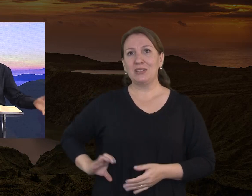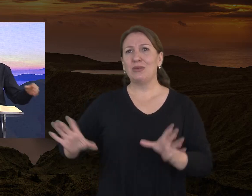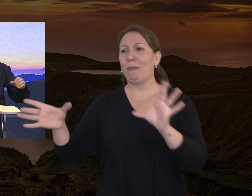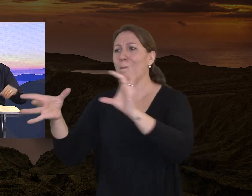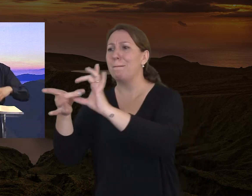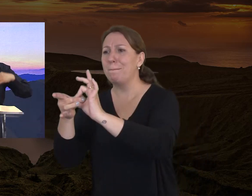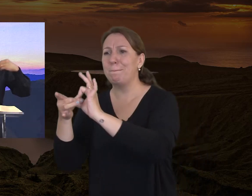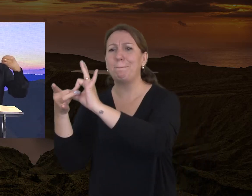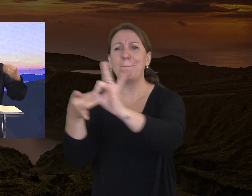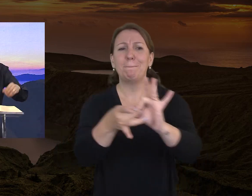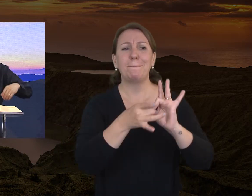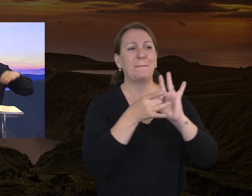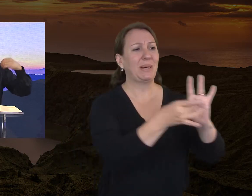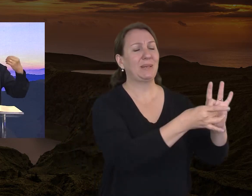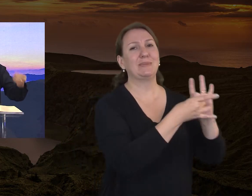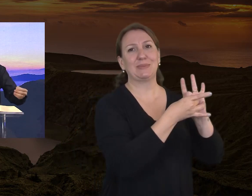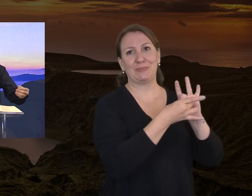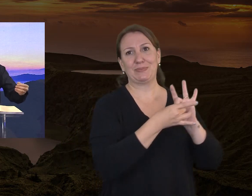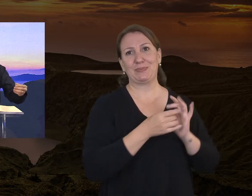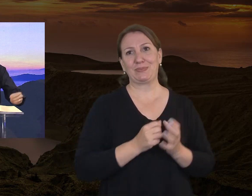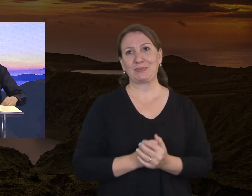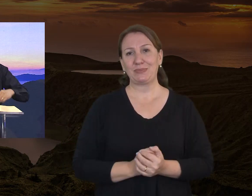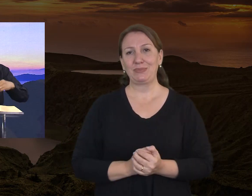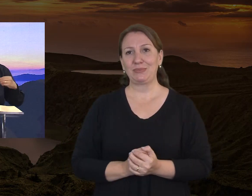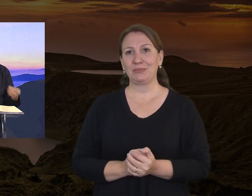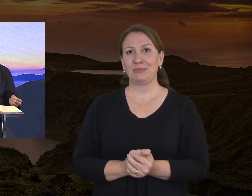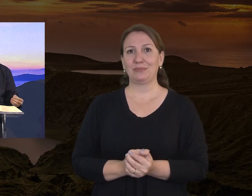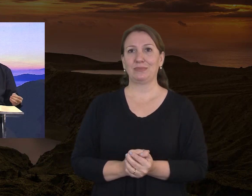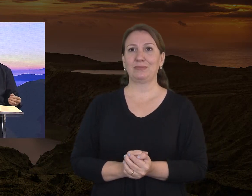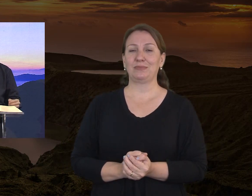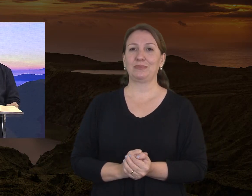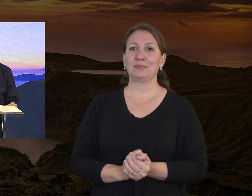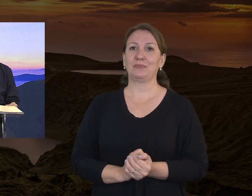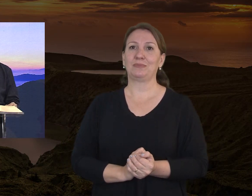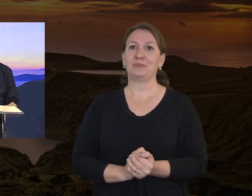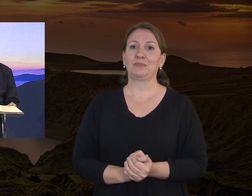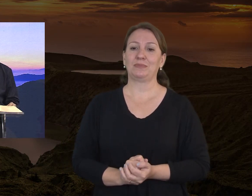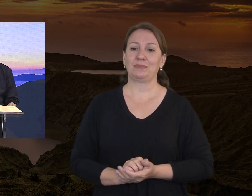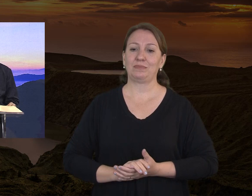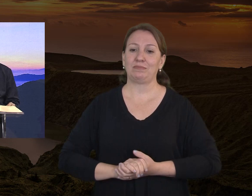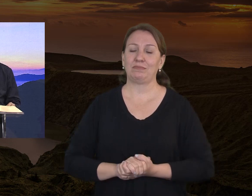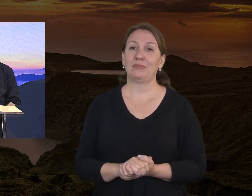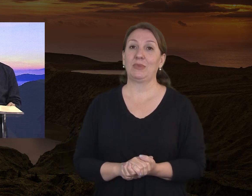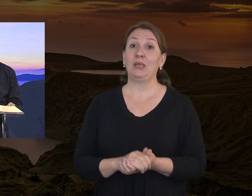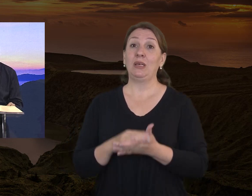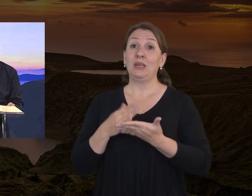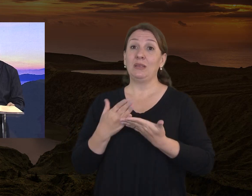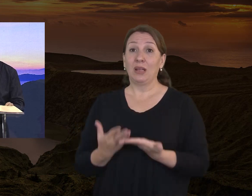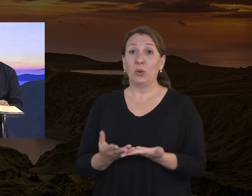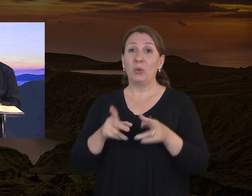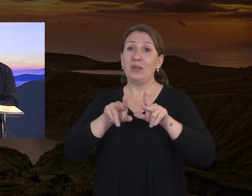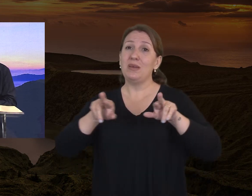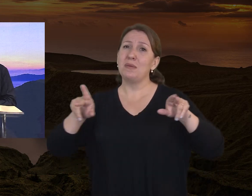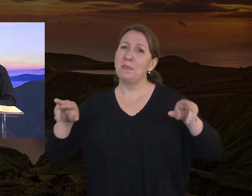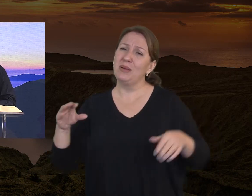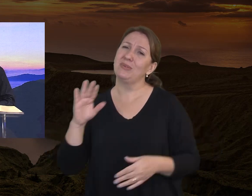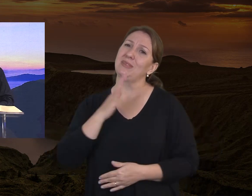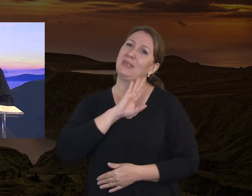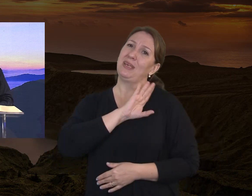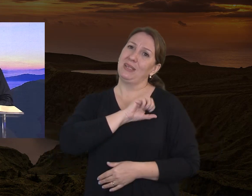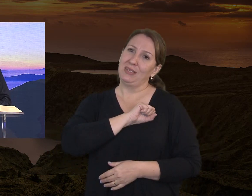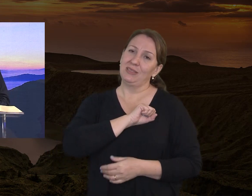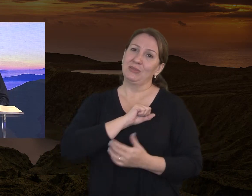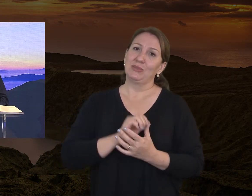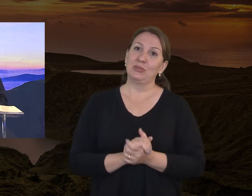positivas, todas as coisas da criação e também na nova criação. Portanto, meus queridos irmãos, Deus